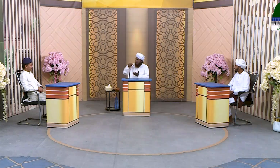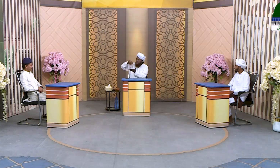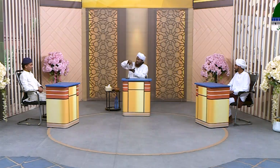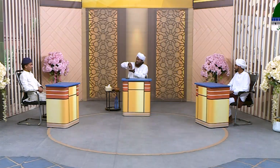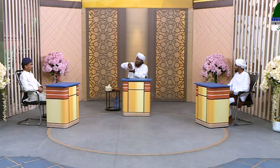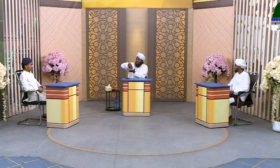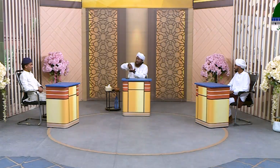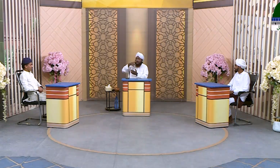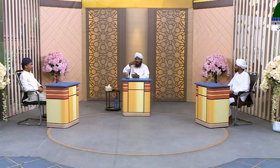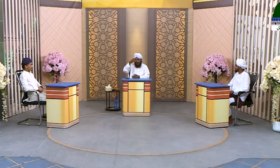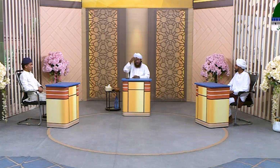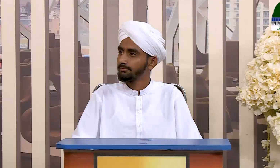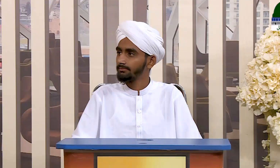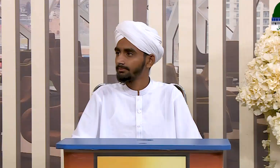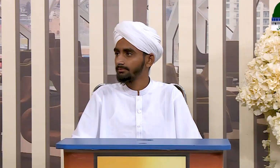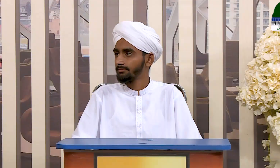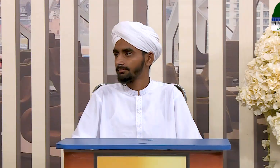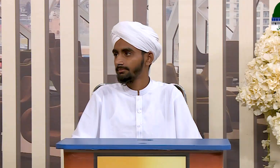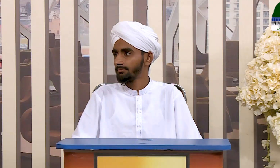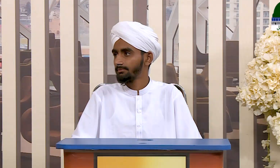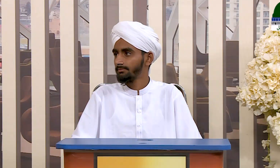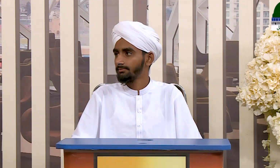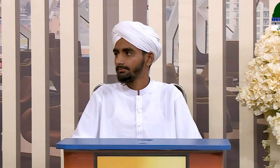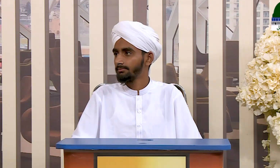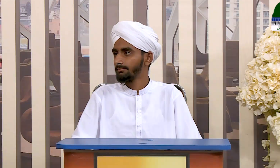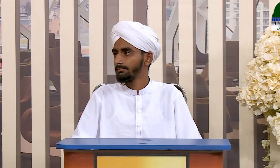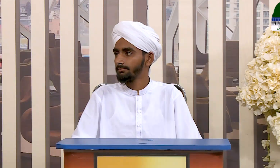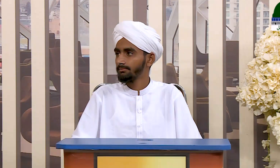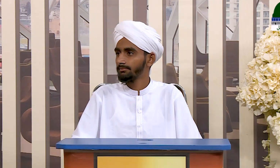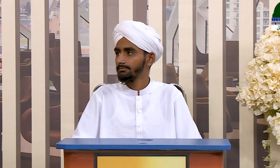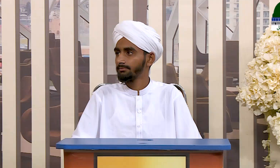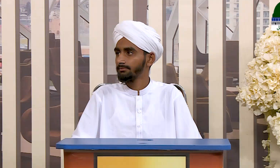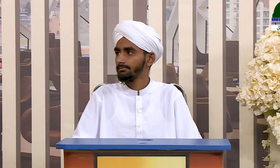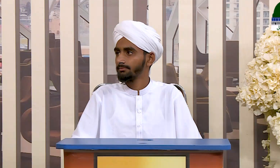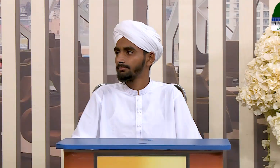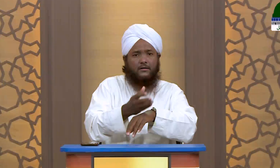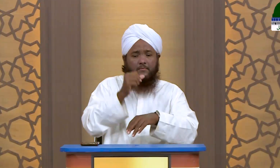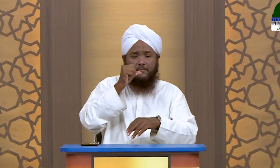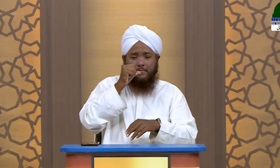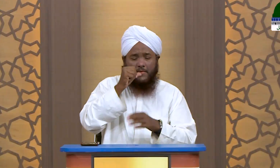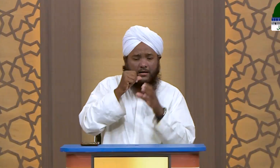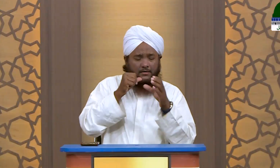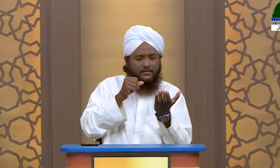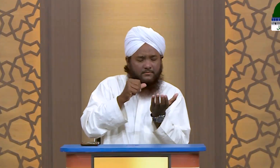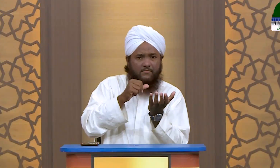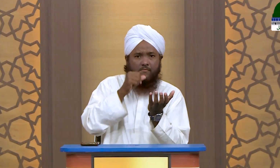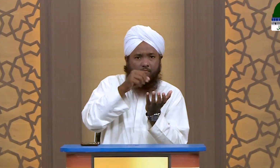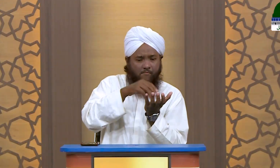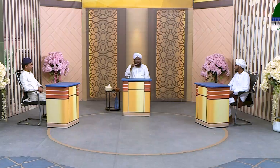جگانا مناسب نہ سمجھا۔ پانی کا برتن لیے اس انتظار میں ماں کے قریب کھڑا رہا کہ بیدار ہوں تو پانی پیش کروں۔ کھڑے